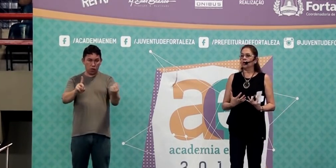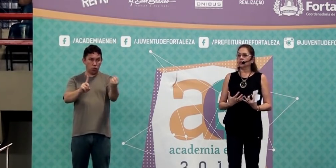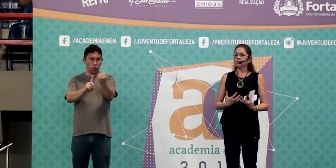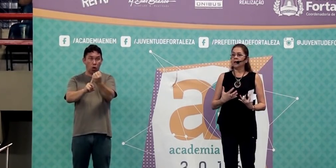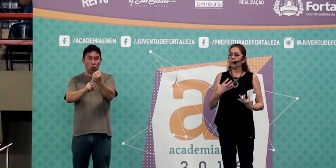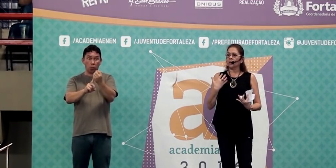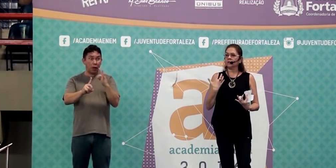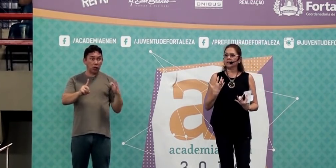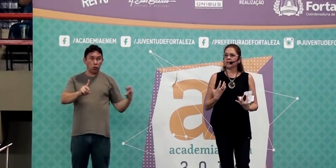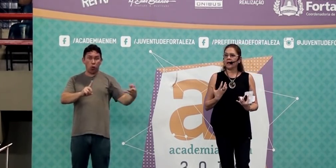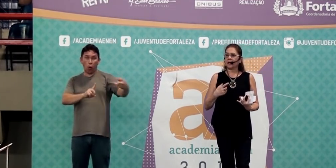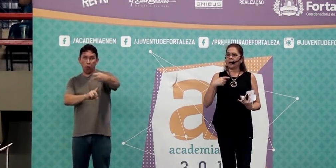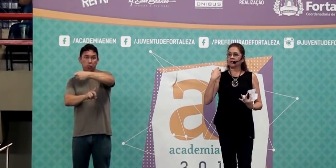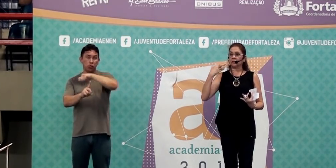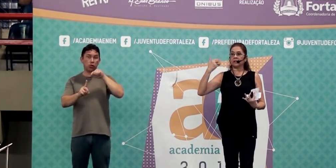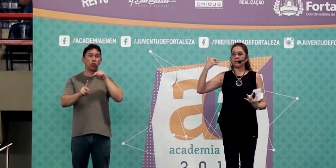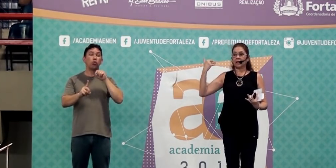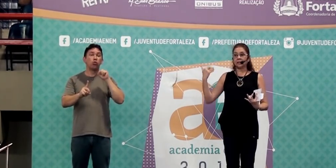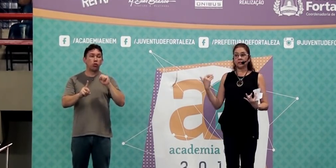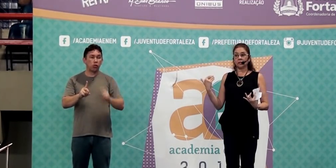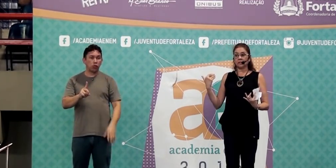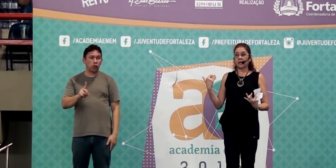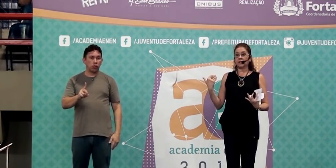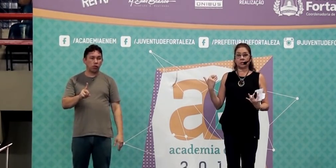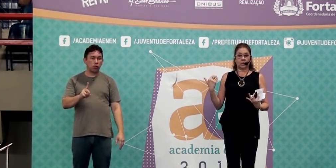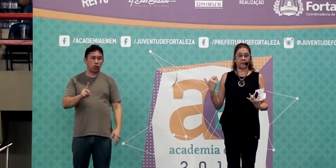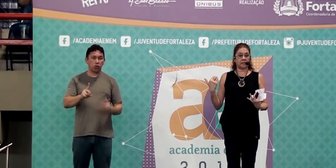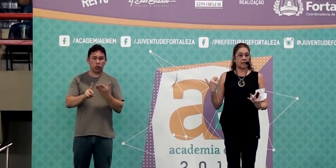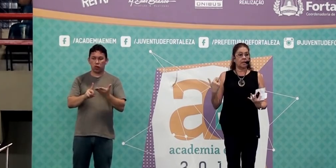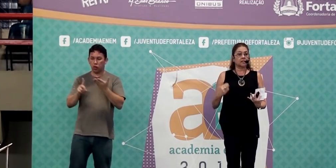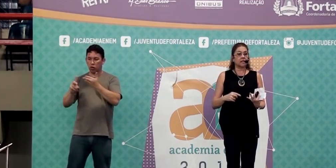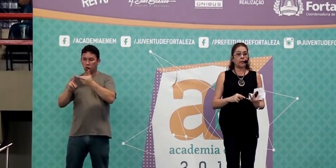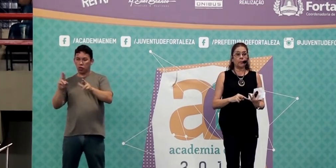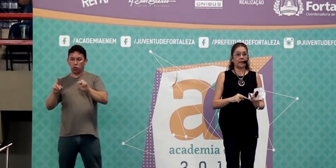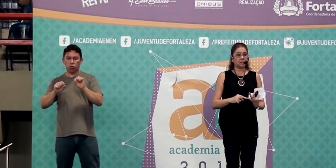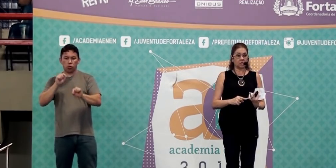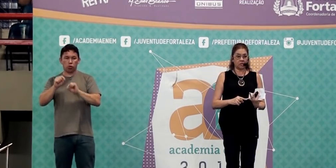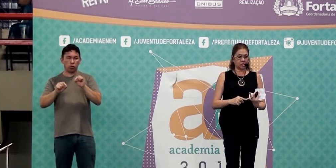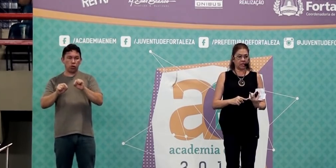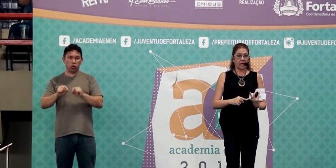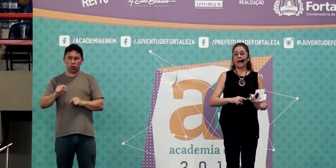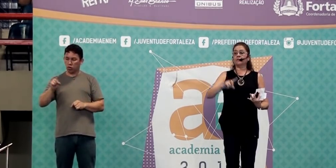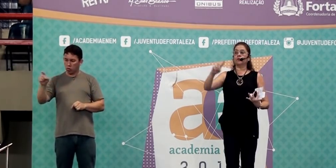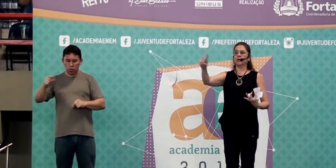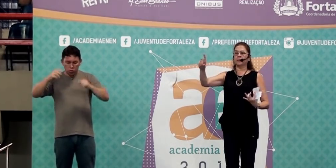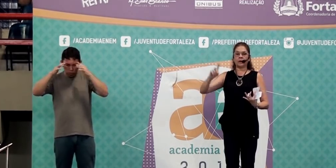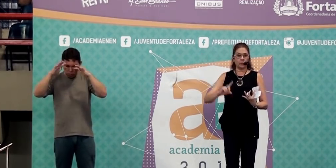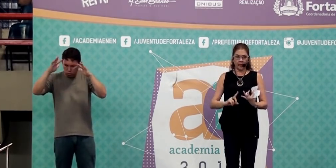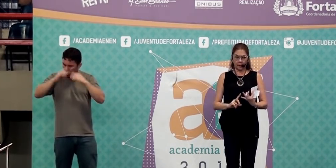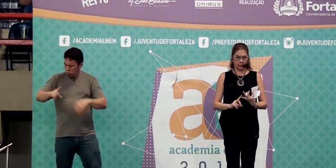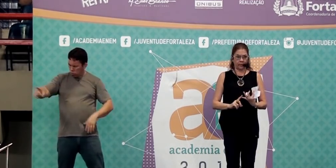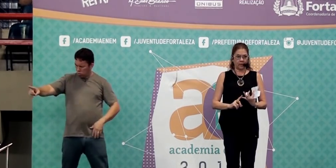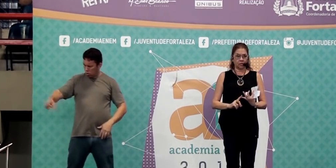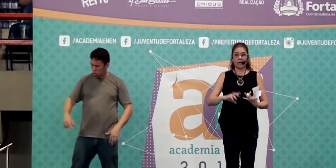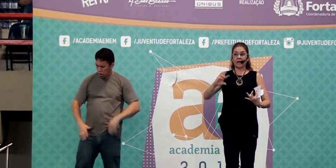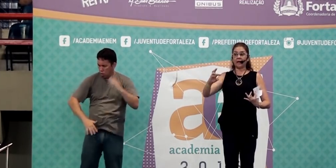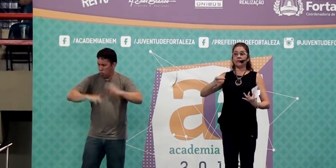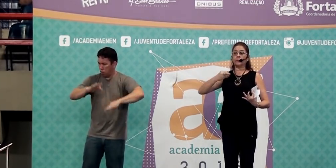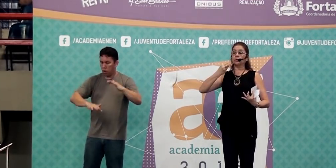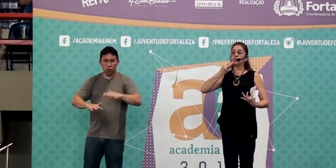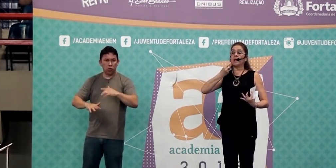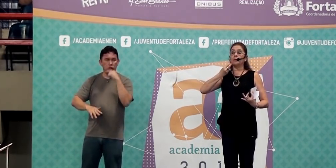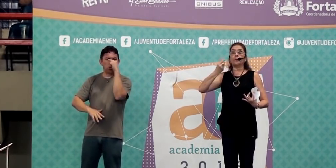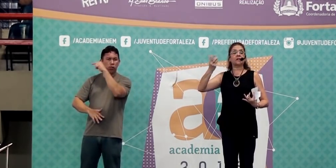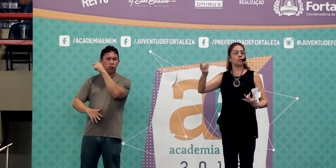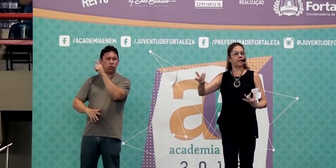como um todo não considera a sociedade das outras religiões. Se é um bandista, fulano é macumbeiro. Já